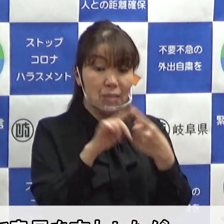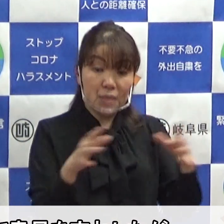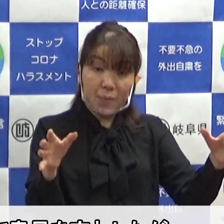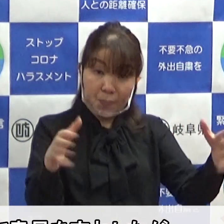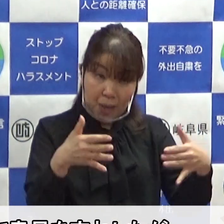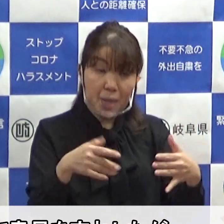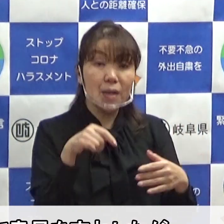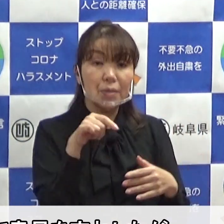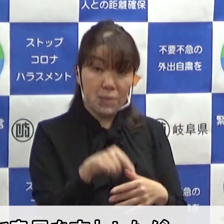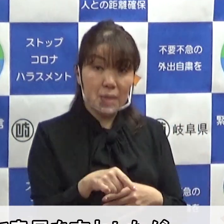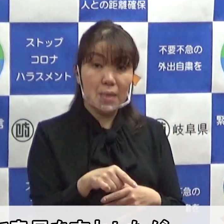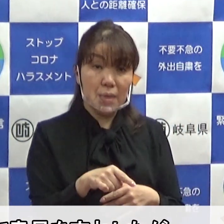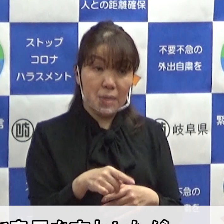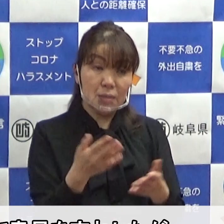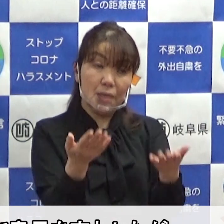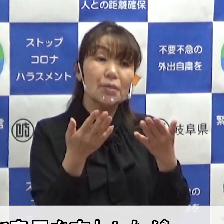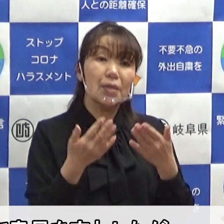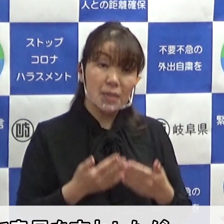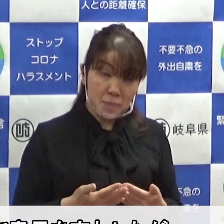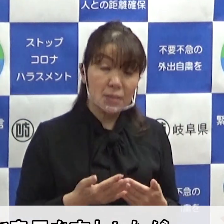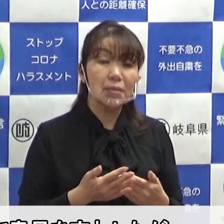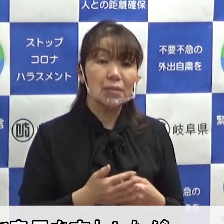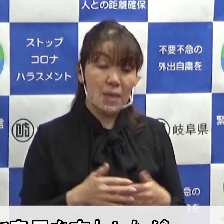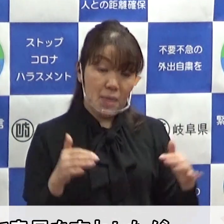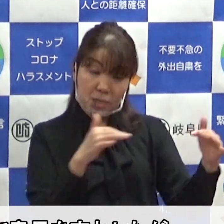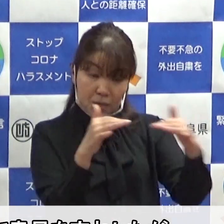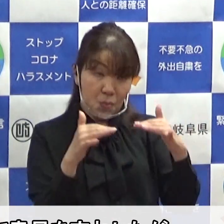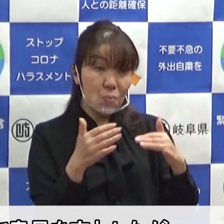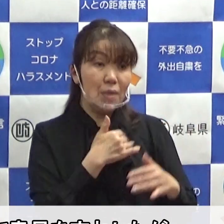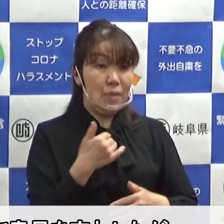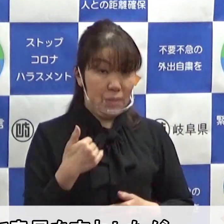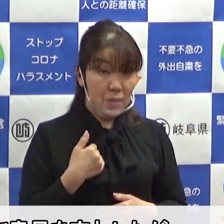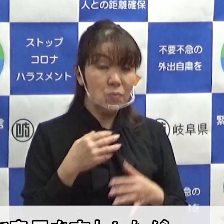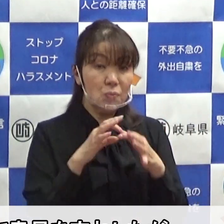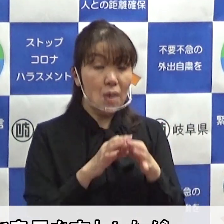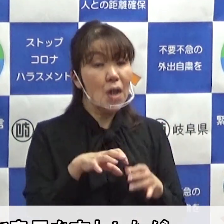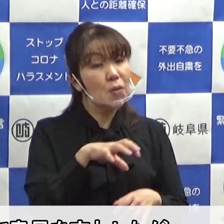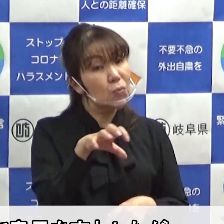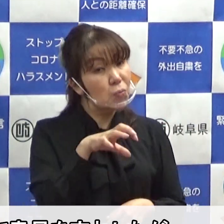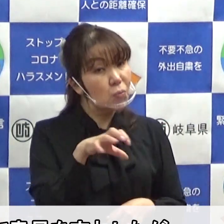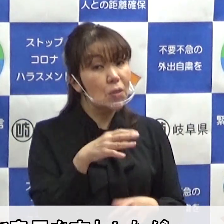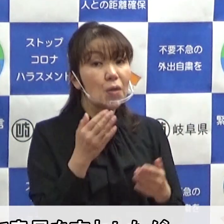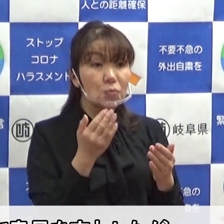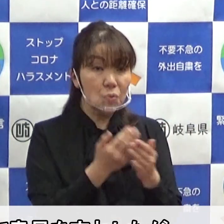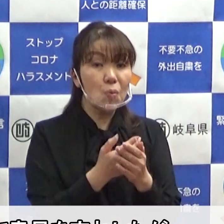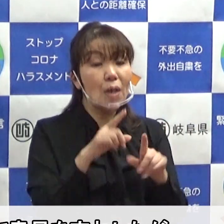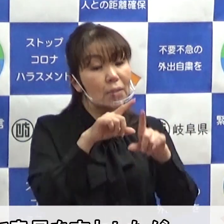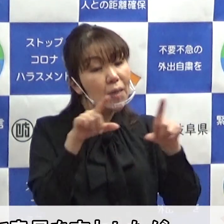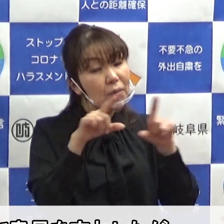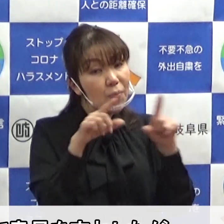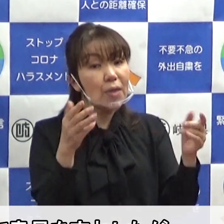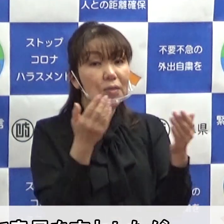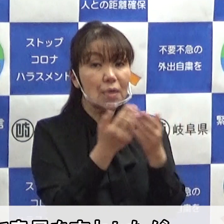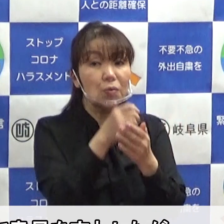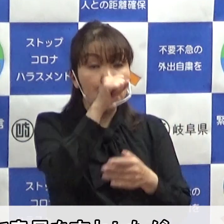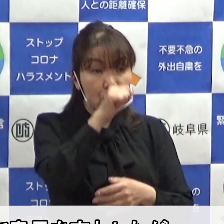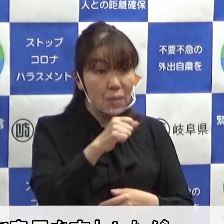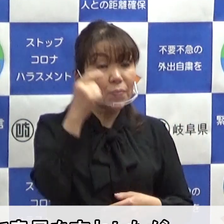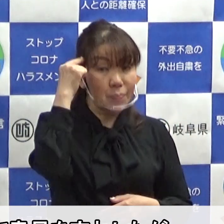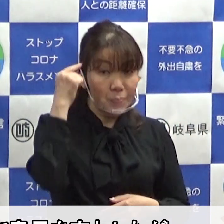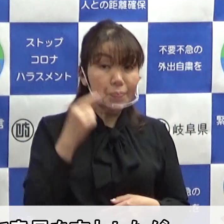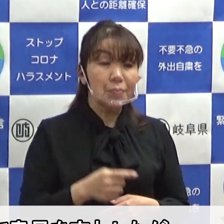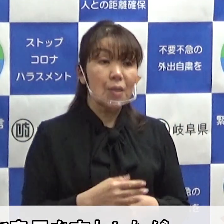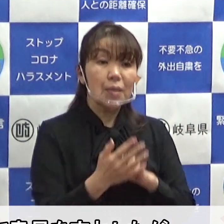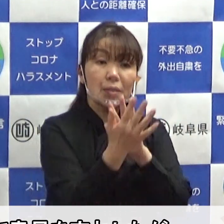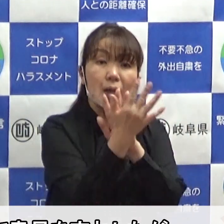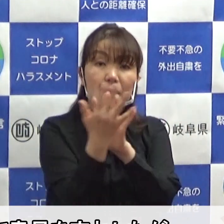して来ていただいて議論もできていますので、ああいうふうになってくるともうなんかそれが当たり前に回ってきますけども、この